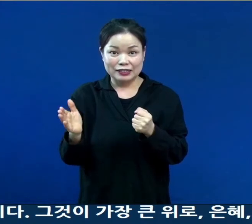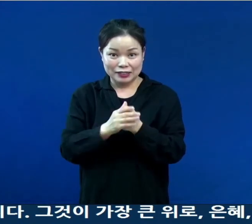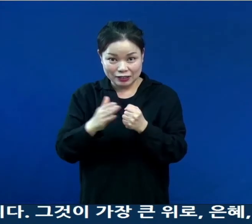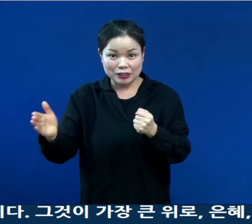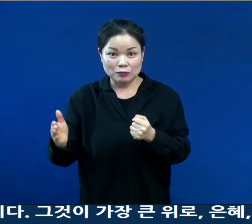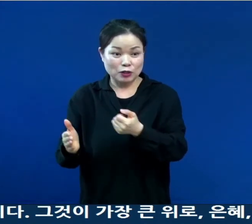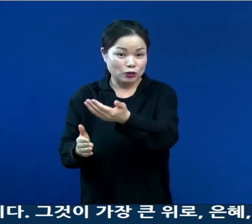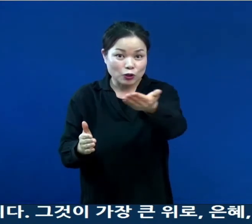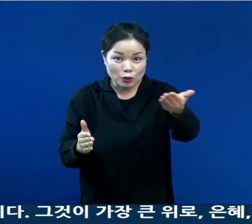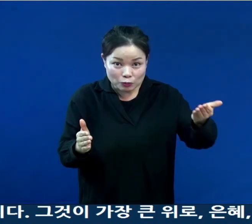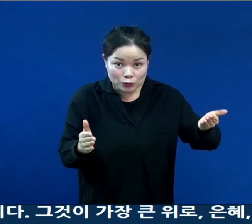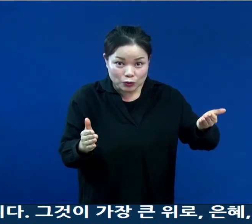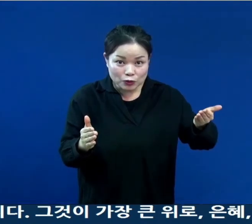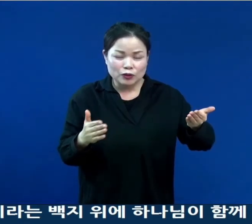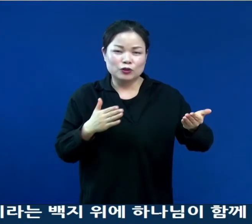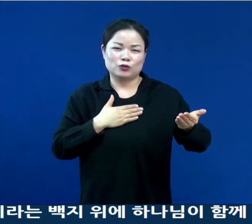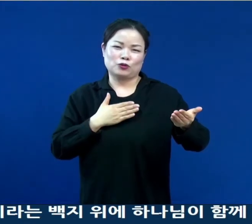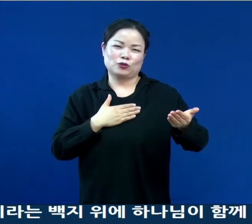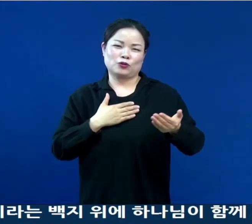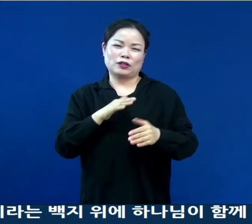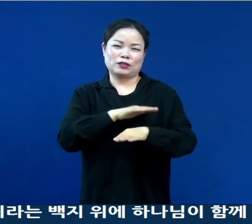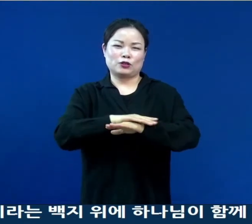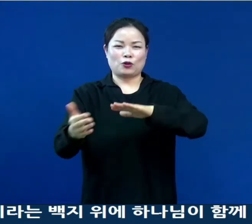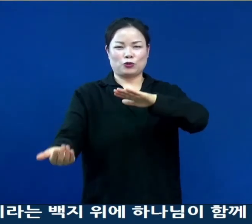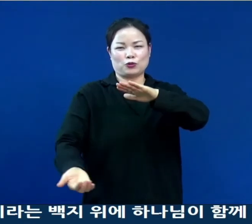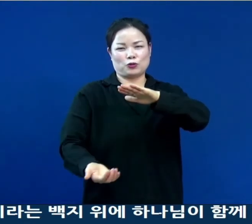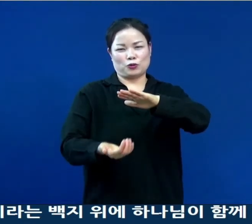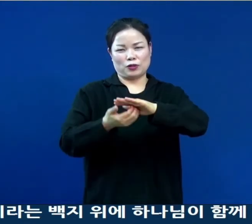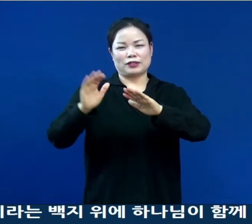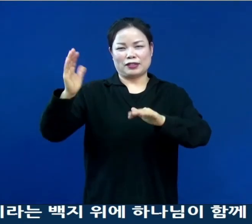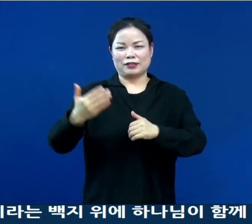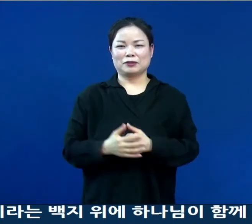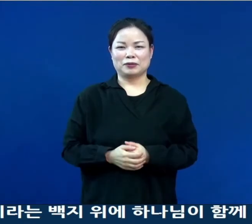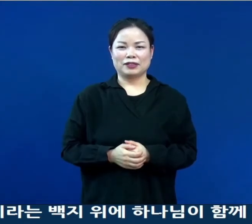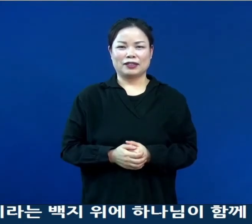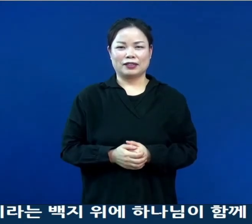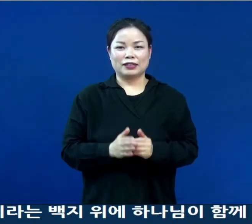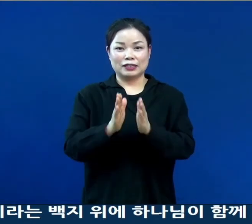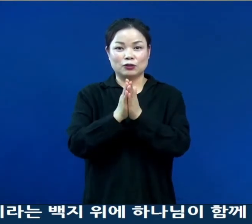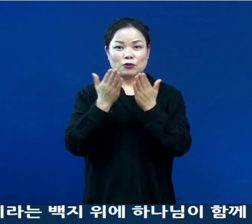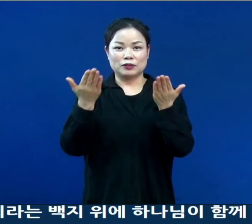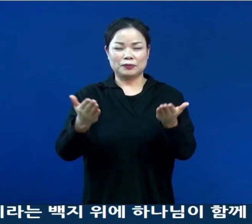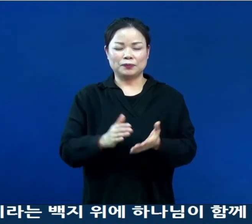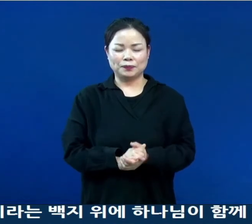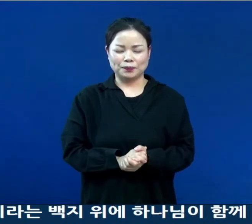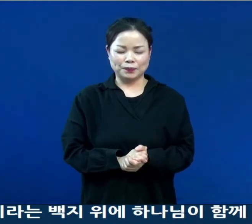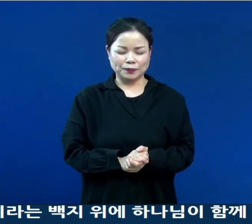때문에 여러분도 저도 형통하게 될 것입니다. 기도하겠습니다.